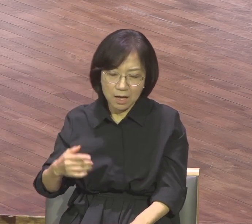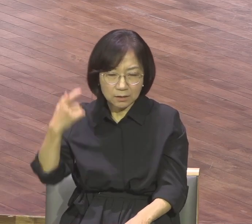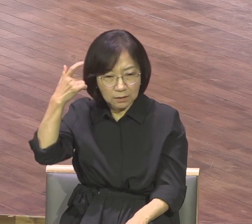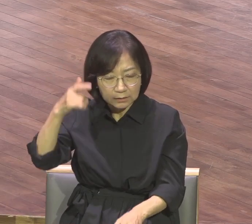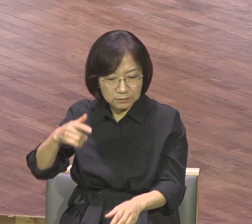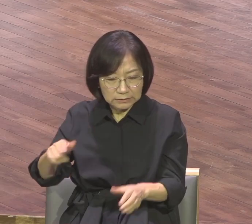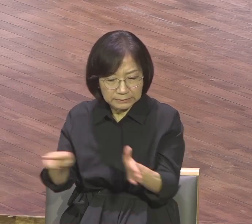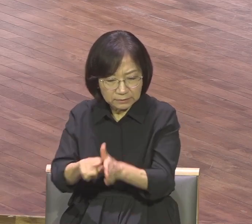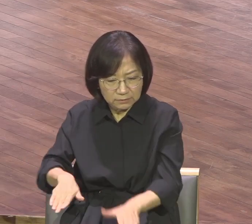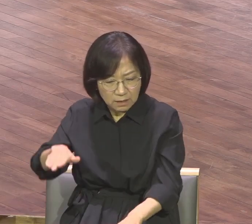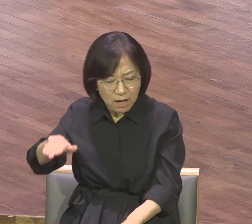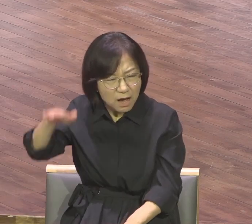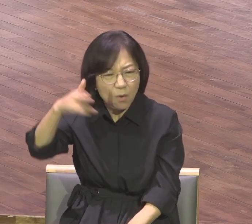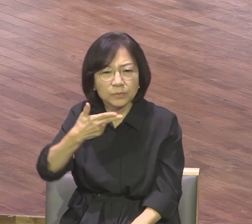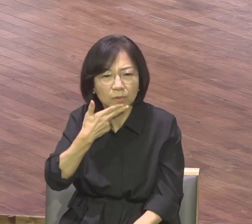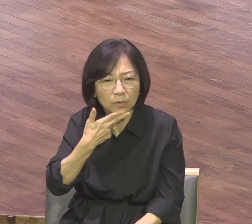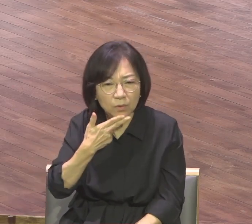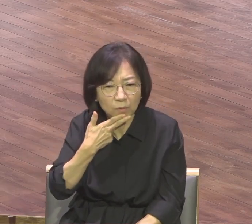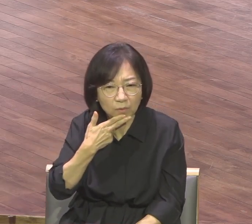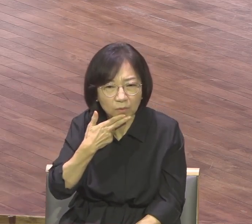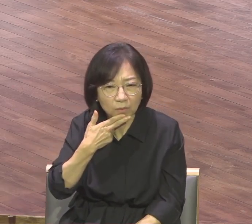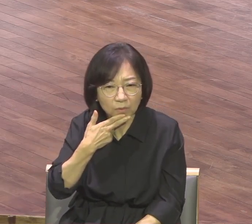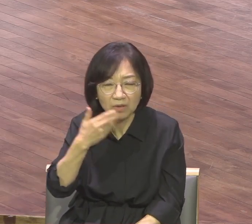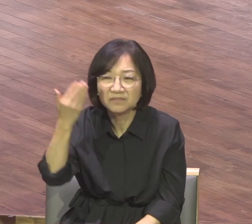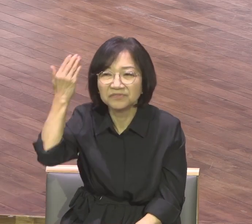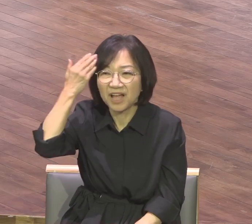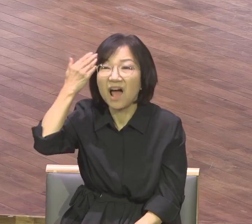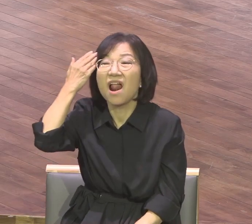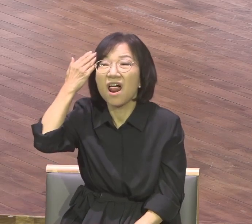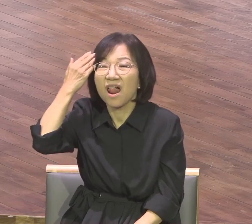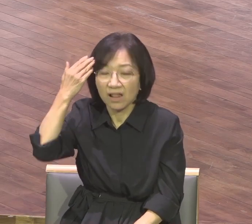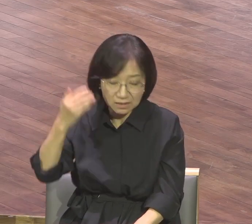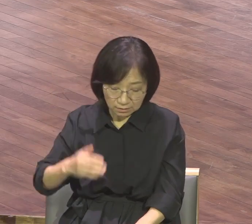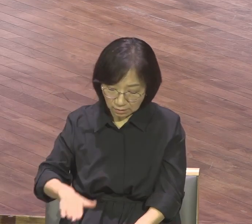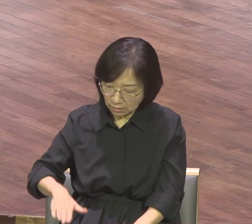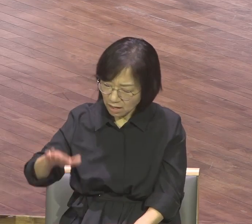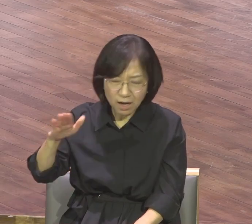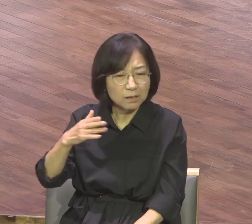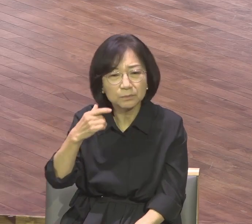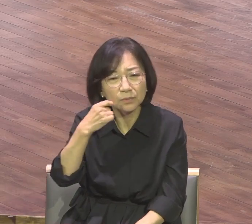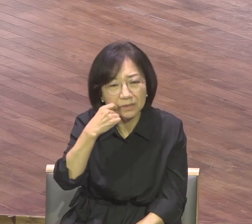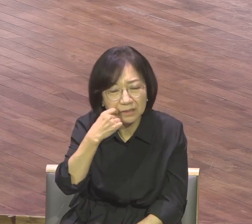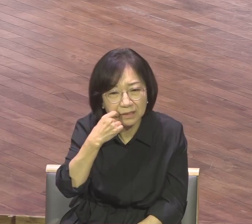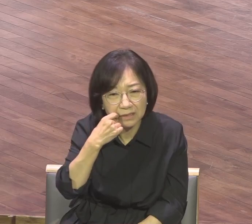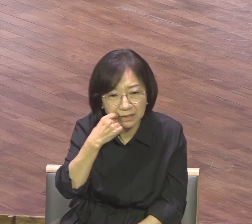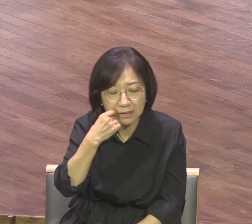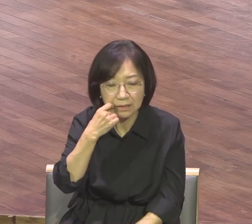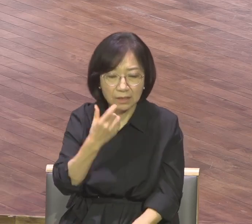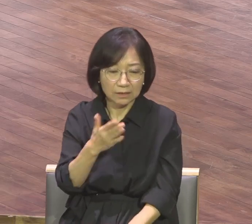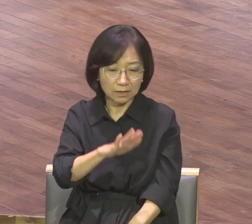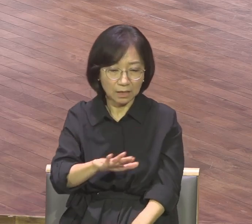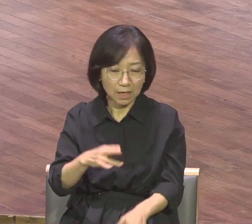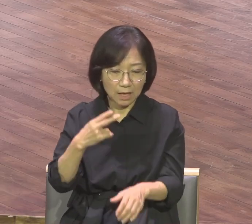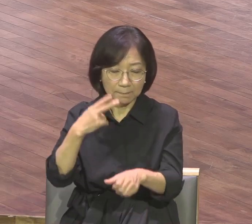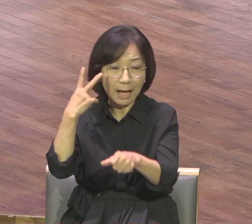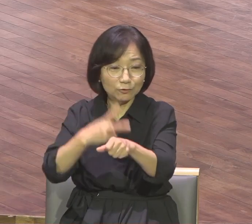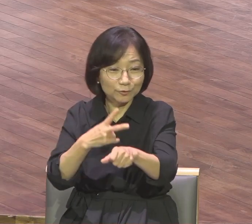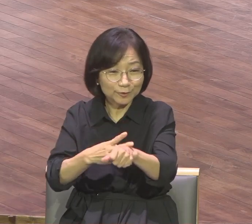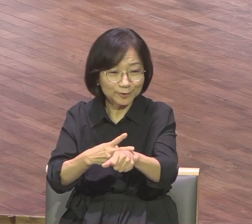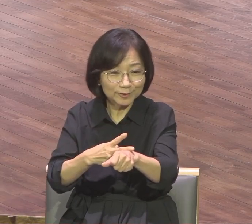받아, 지식으로 받아. 그러니까 아무 변화가 없지요. 바울은 예수 그리스도를 생각만